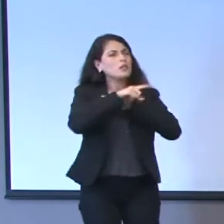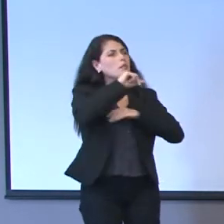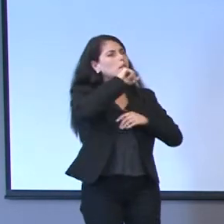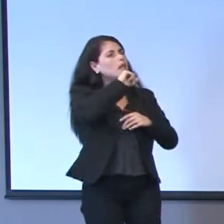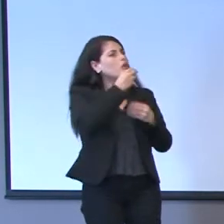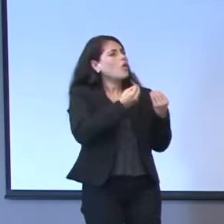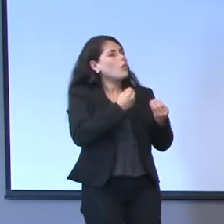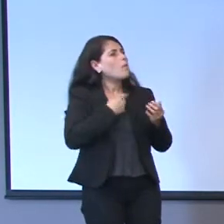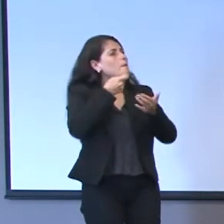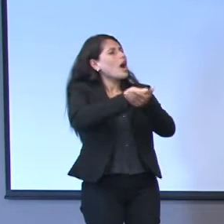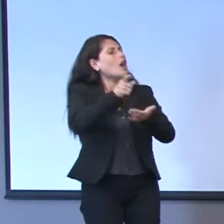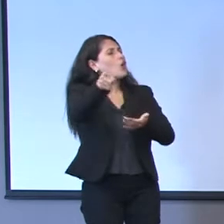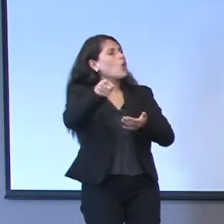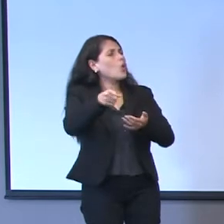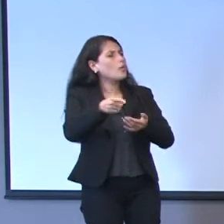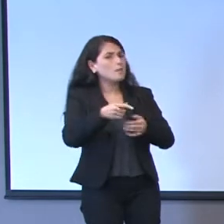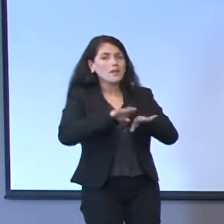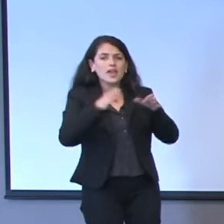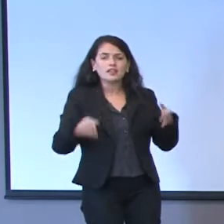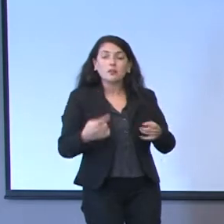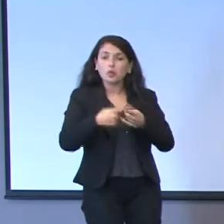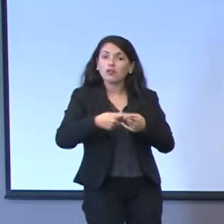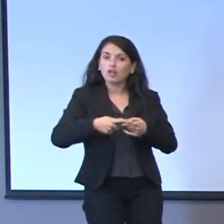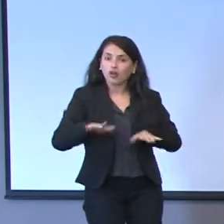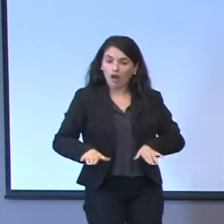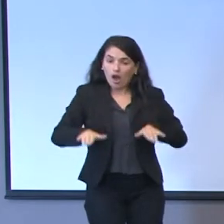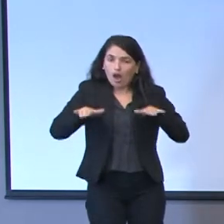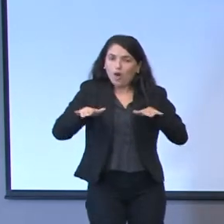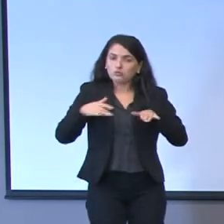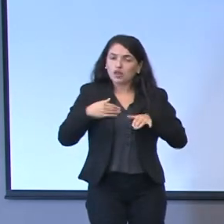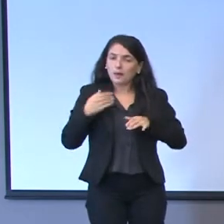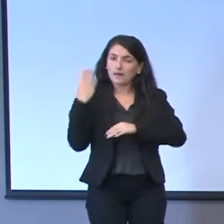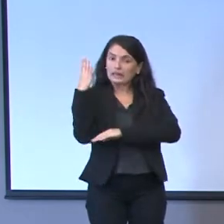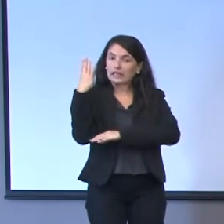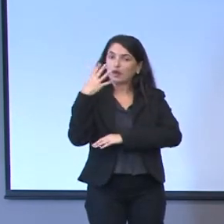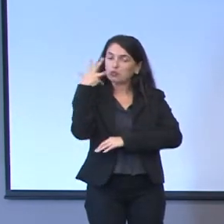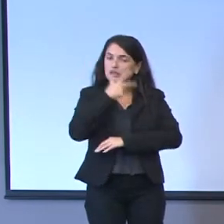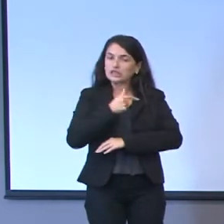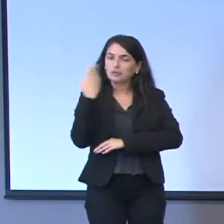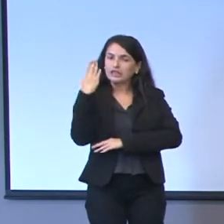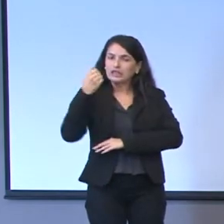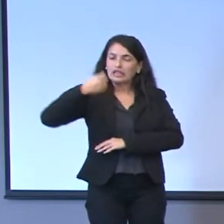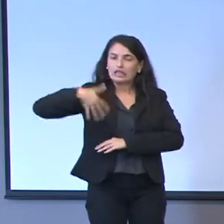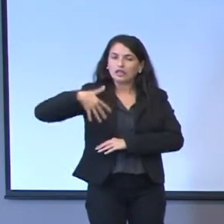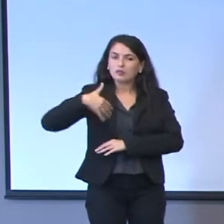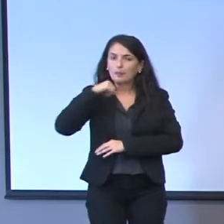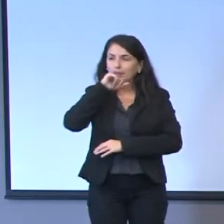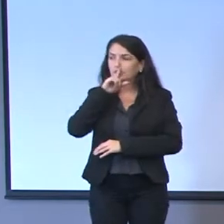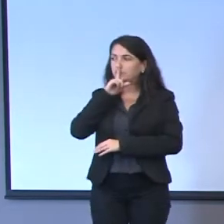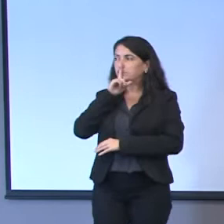mesa sofisticada, era uma madeira bonita, era alta. E minha mãe ficou um pouco muda.